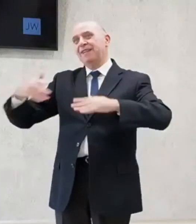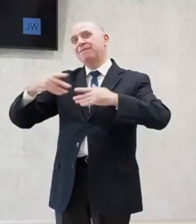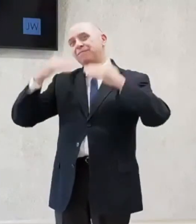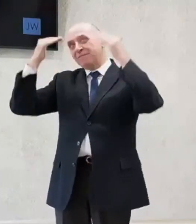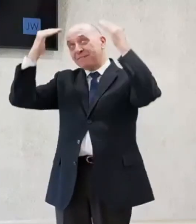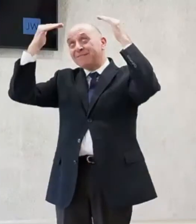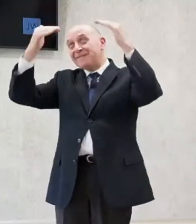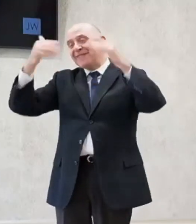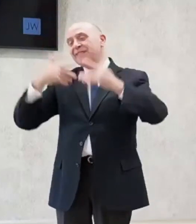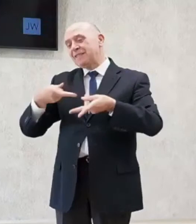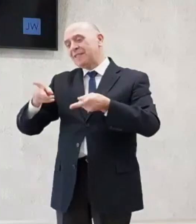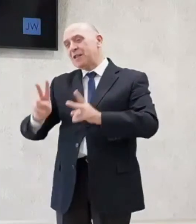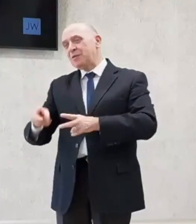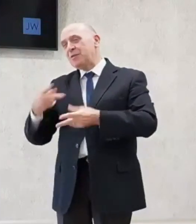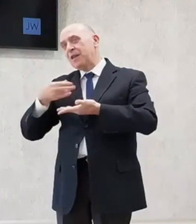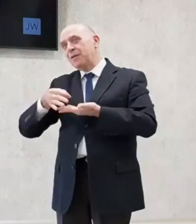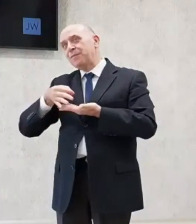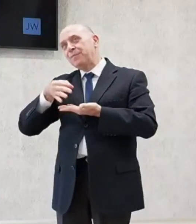via